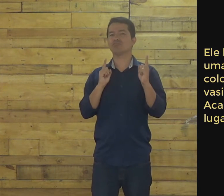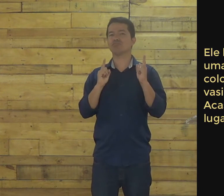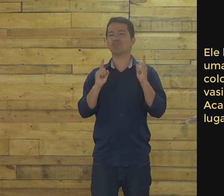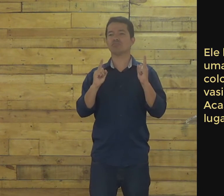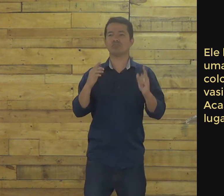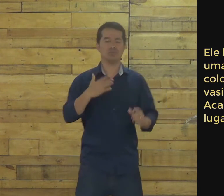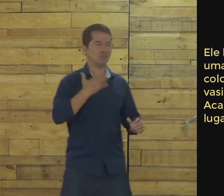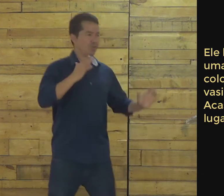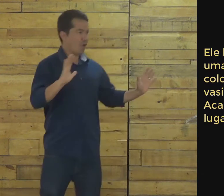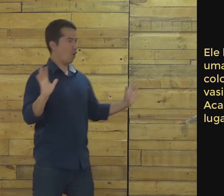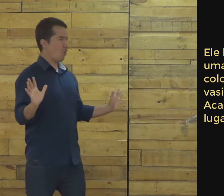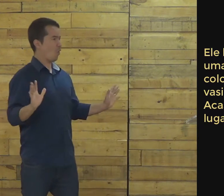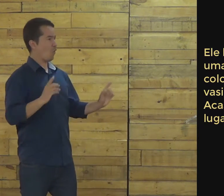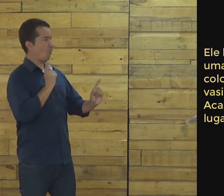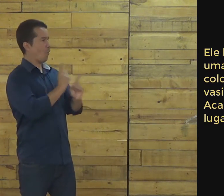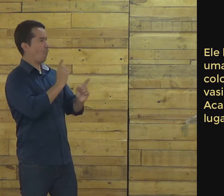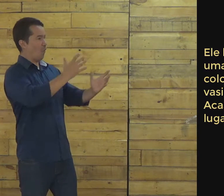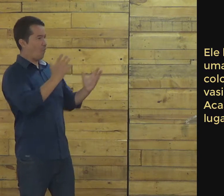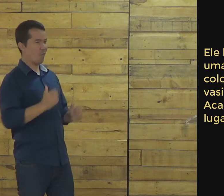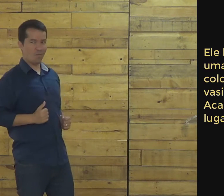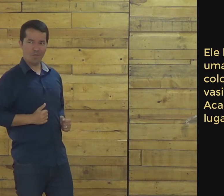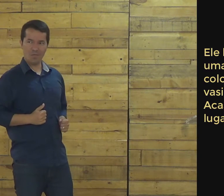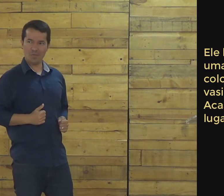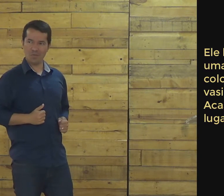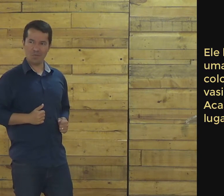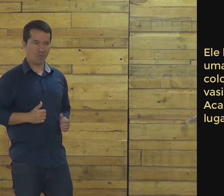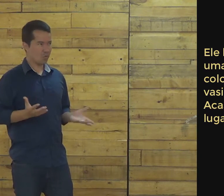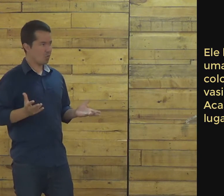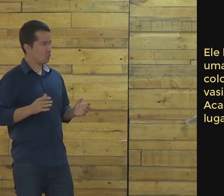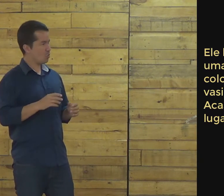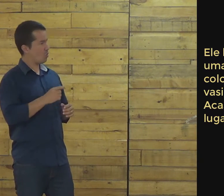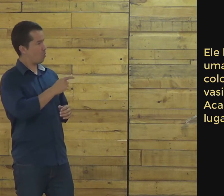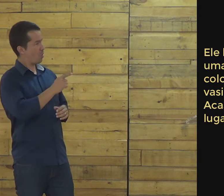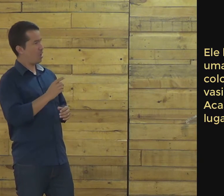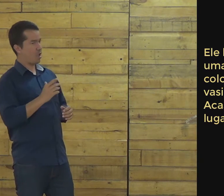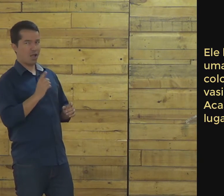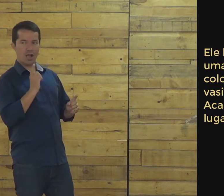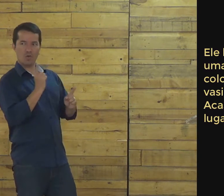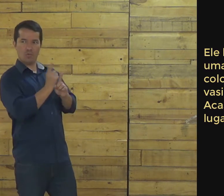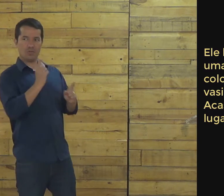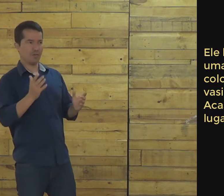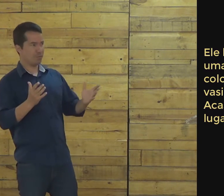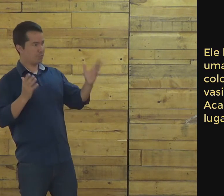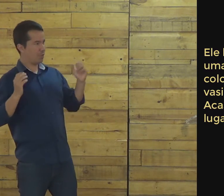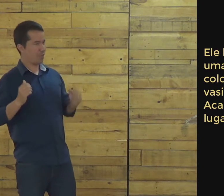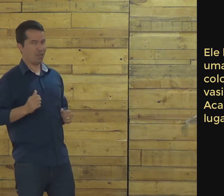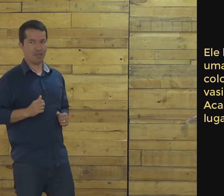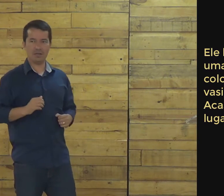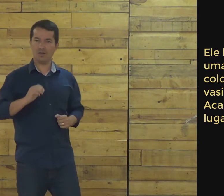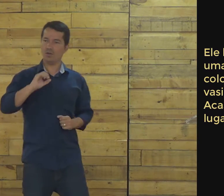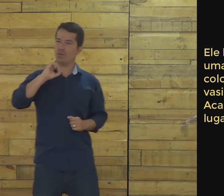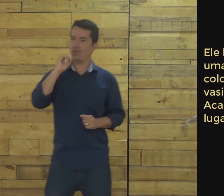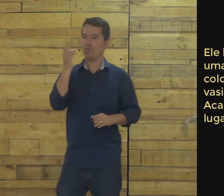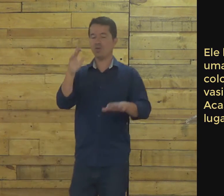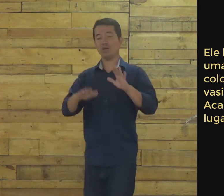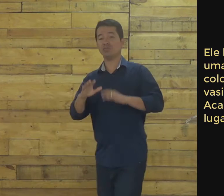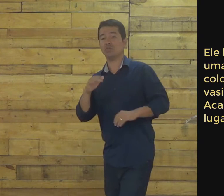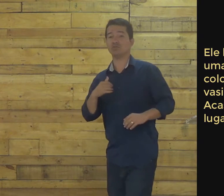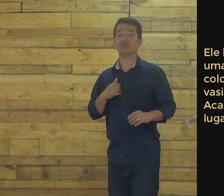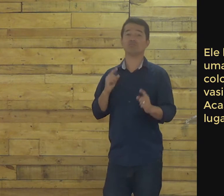acaso? Você está caminhando pela rua e encontra um conhecido. Encontrou, de